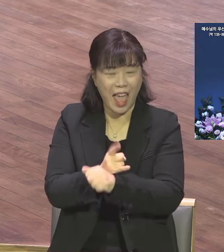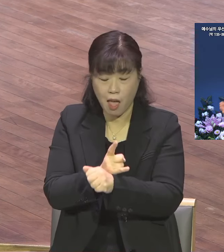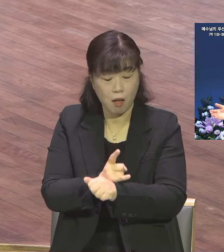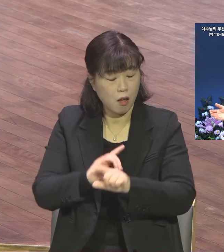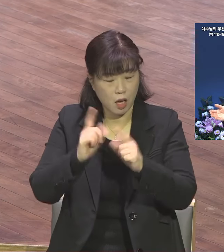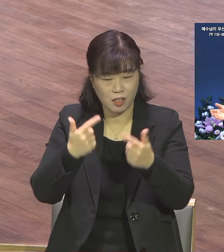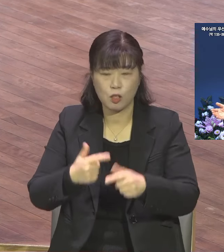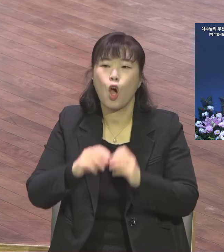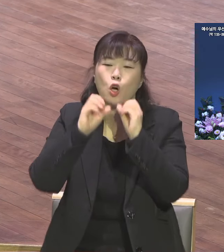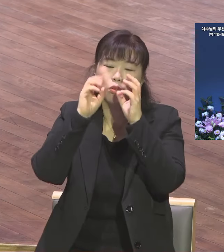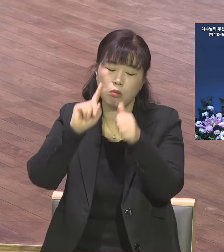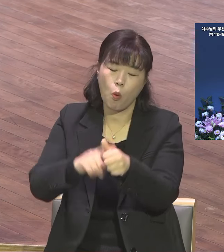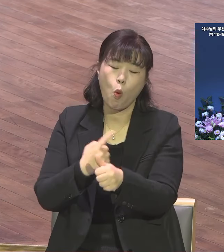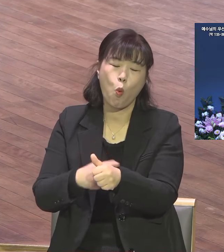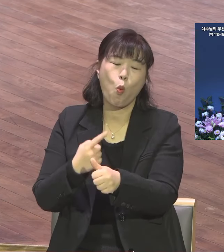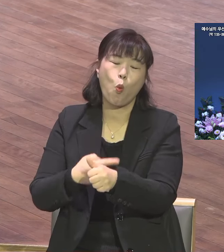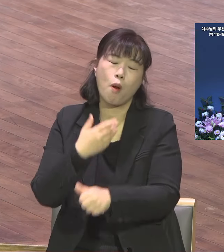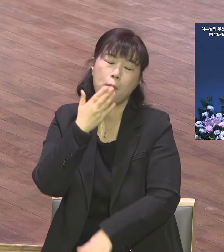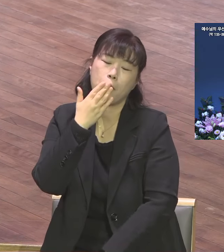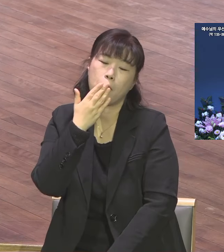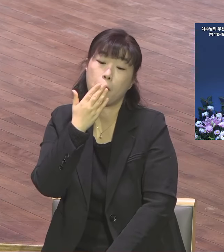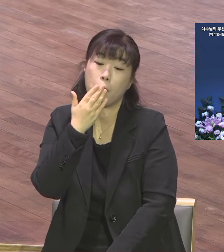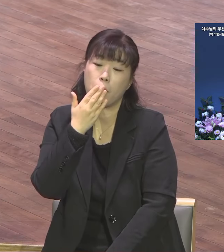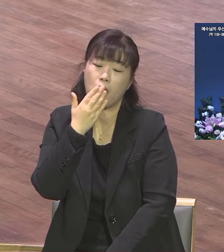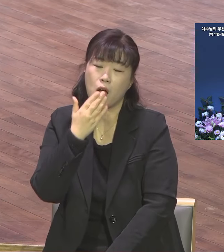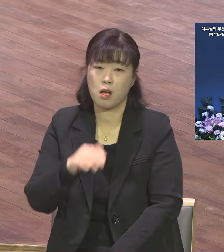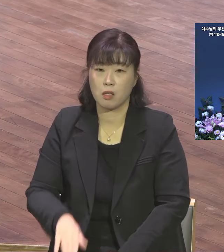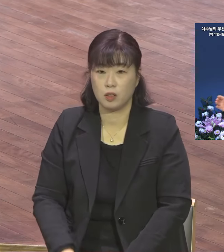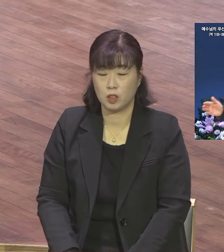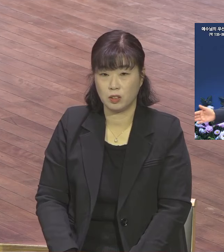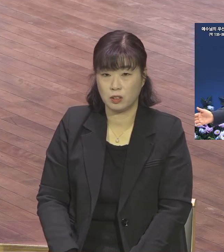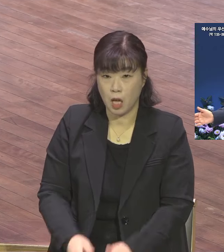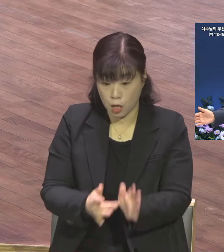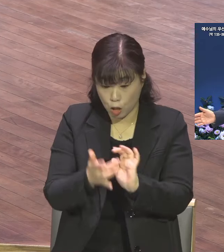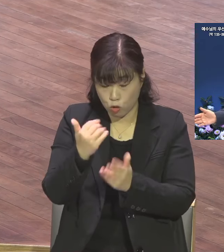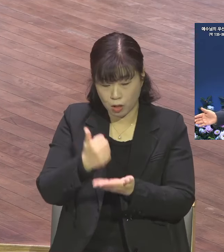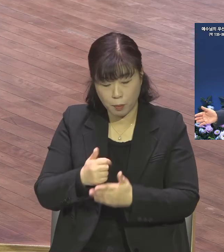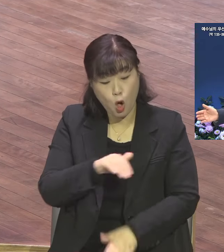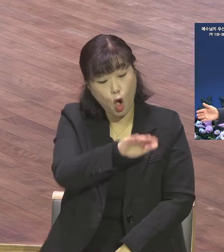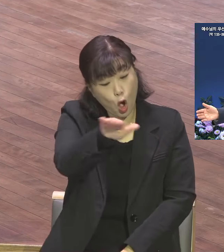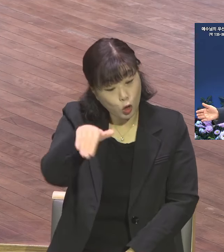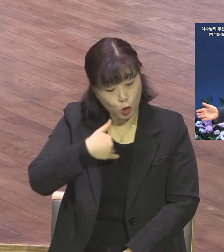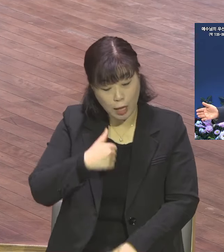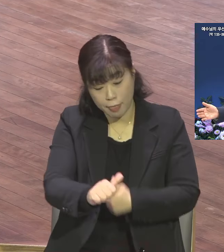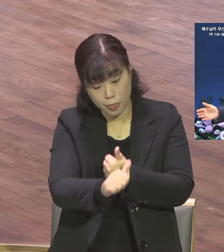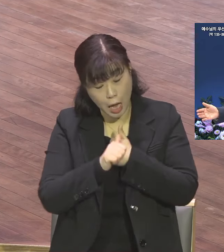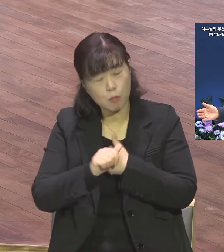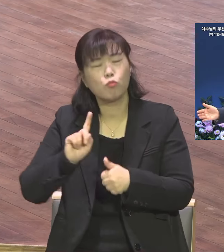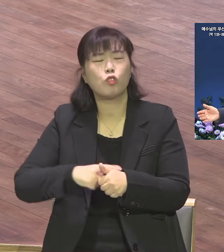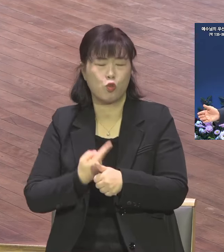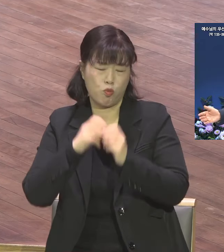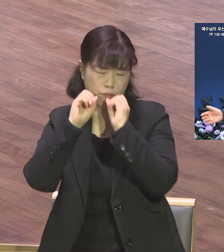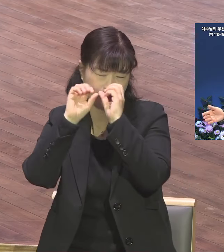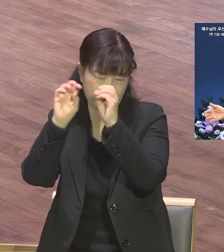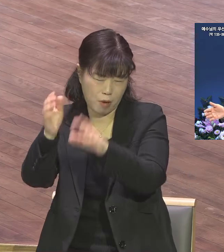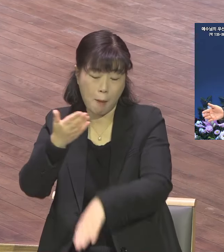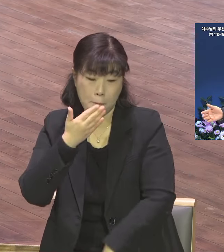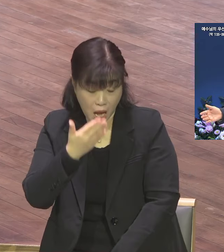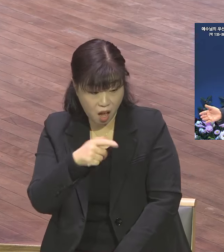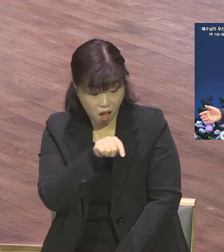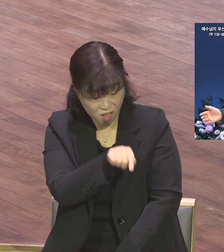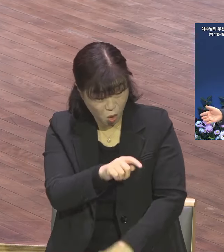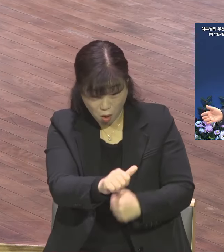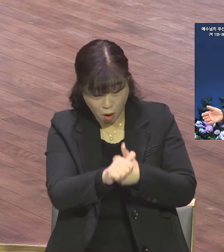되리라. 너 그렇게 내가 시킨 대로 믿음으로 살면 그렇게 되게 돼 있어. 신앙생활이 되어져야지. 뭐